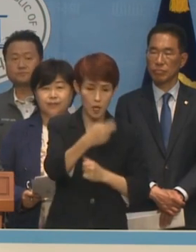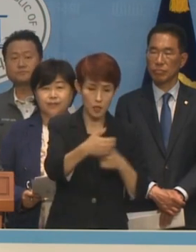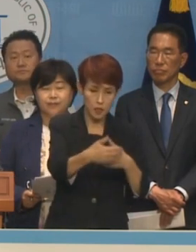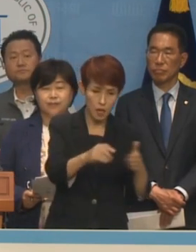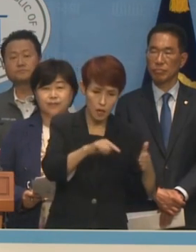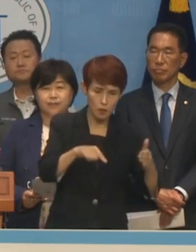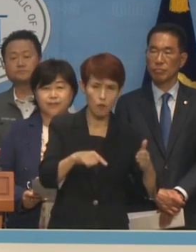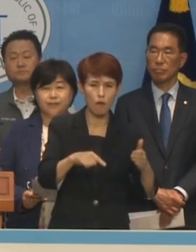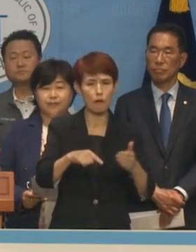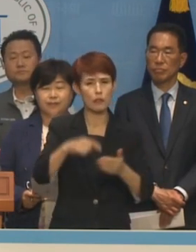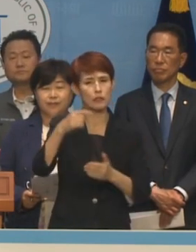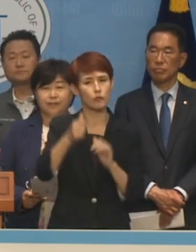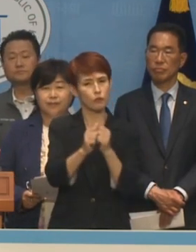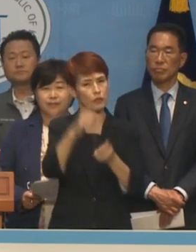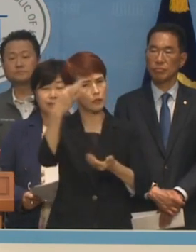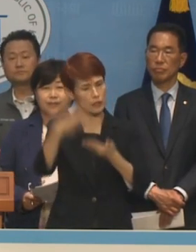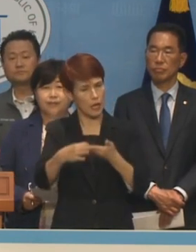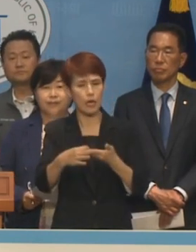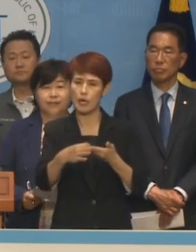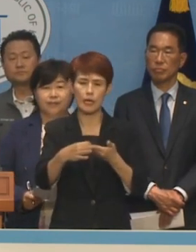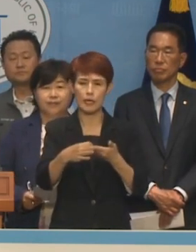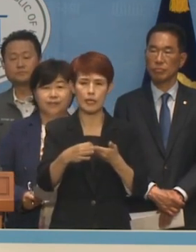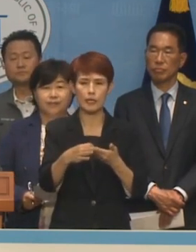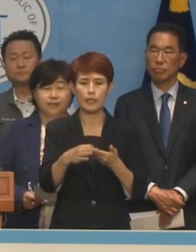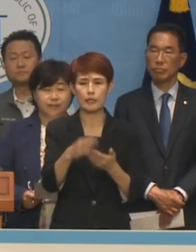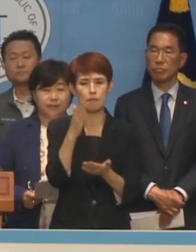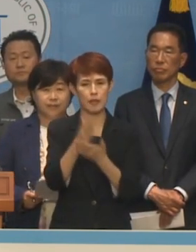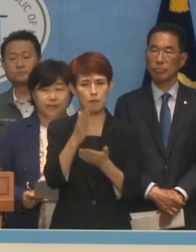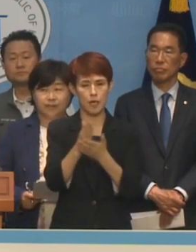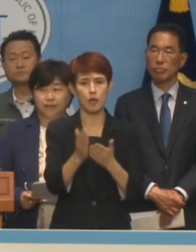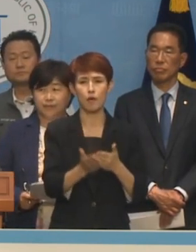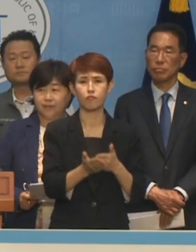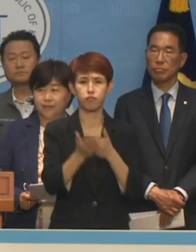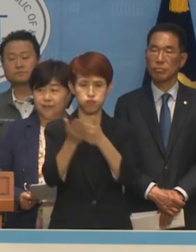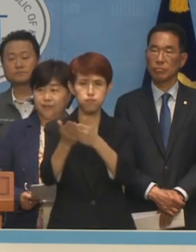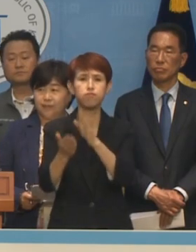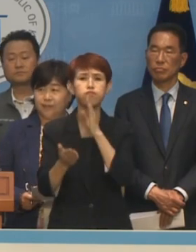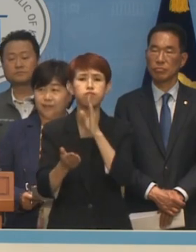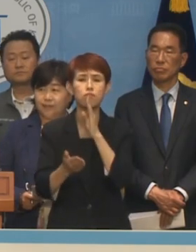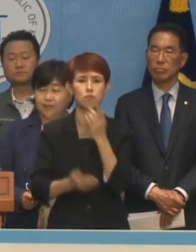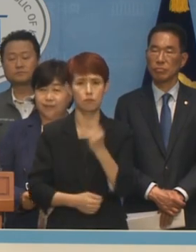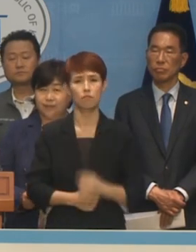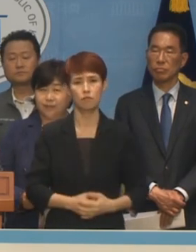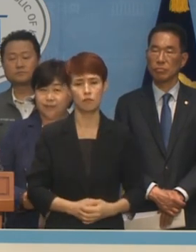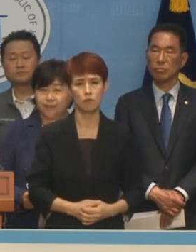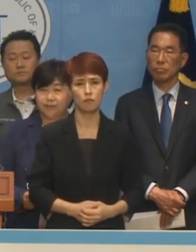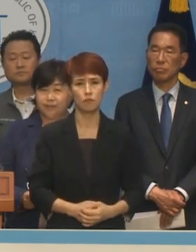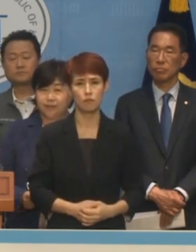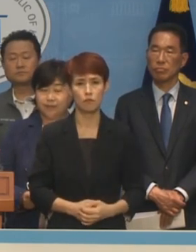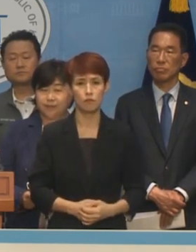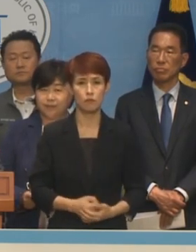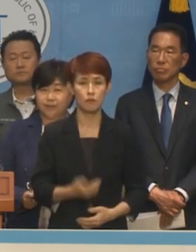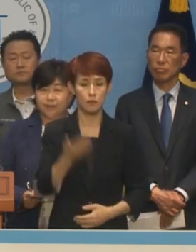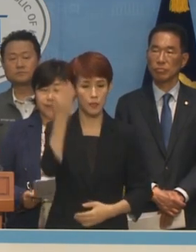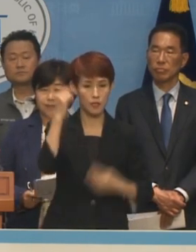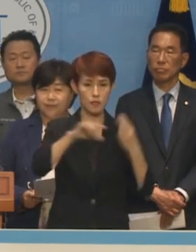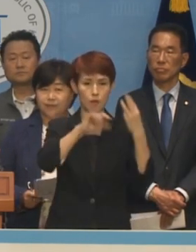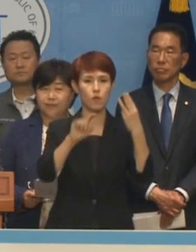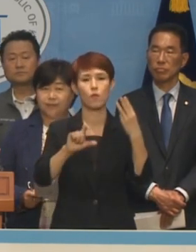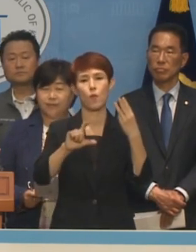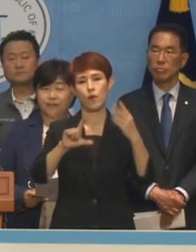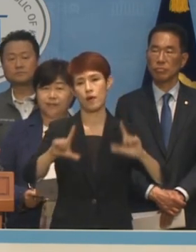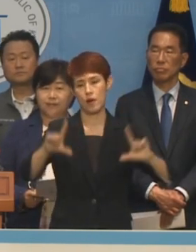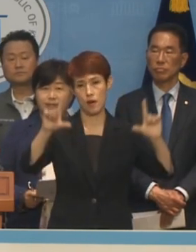헐값 매각을 우려하여 재검토를 요구한 것이 확인됐다. 지난 3월